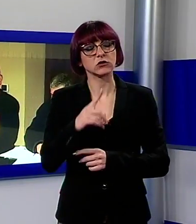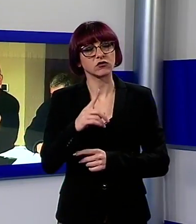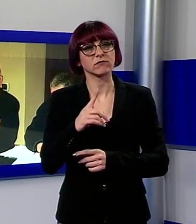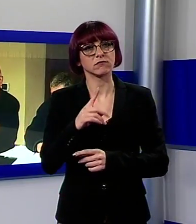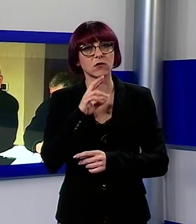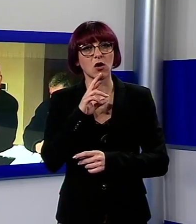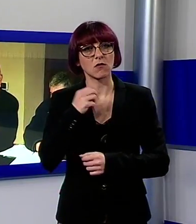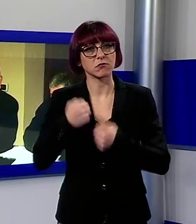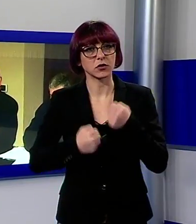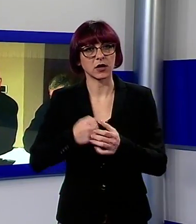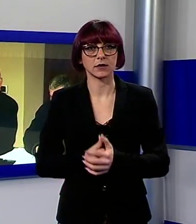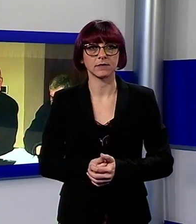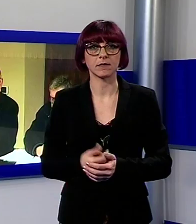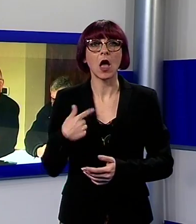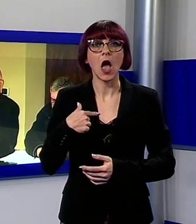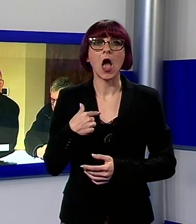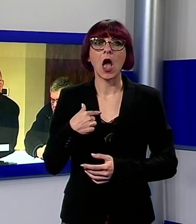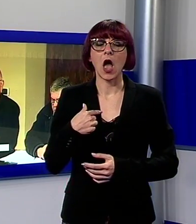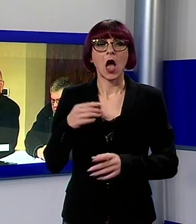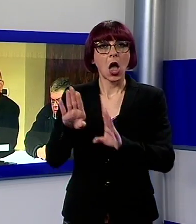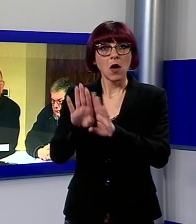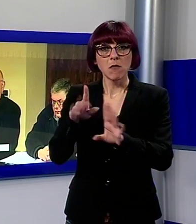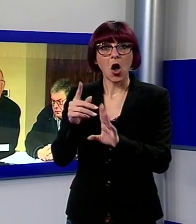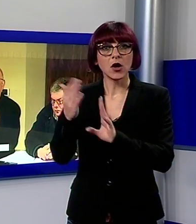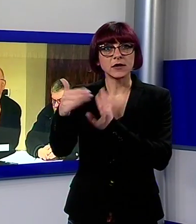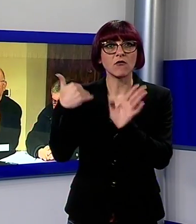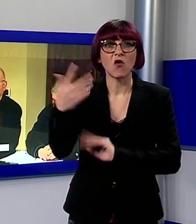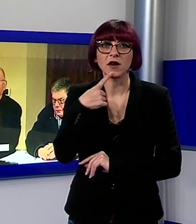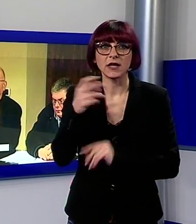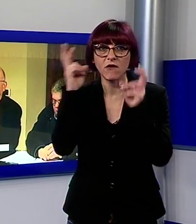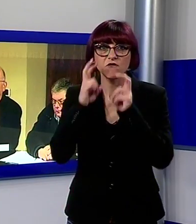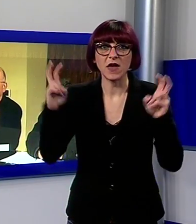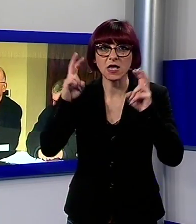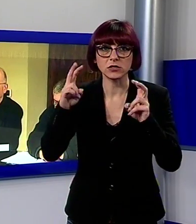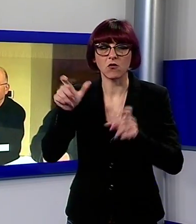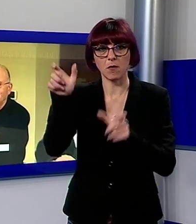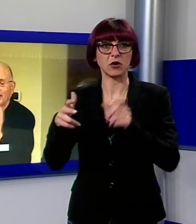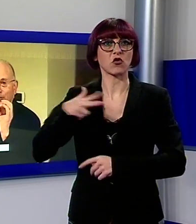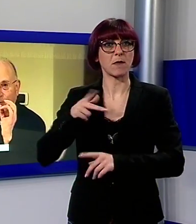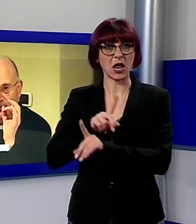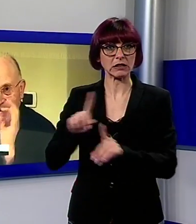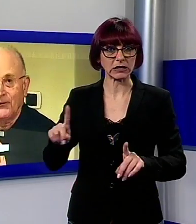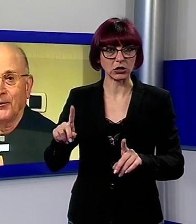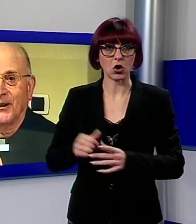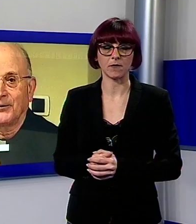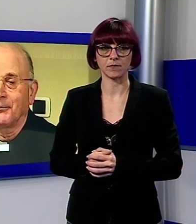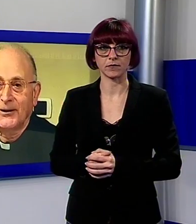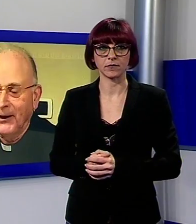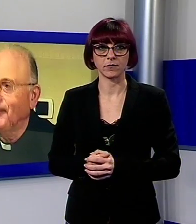metteranno me sulla porta, ma non i preti. Ci metteranno il vescovo che ha dato i biglietti. Il vescovo che ha dato sulla porta, ma non i